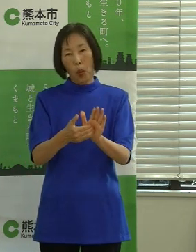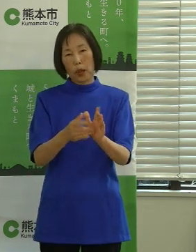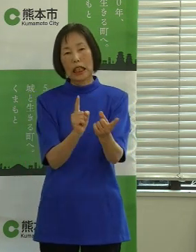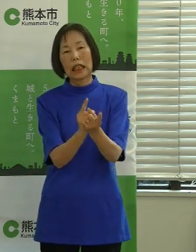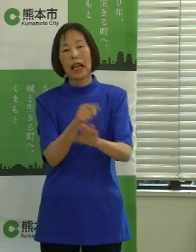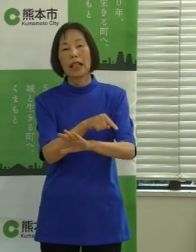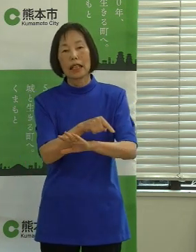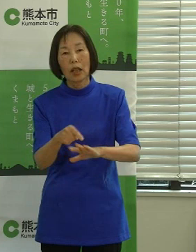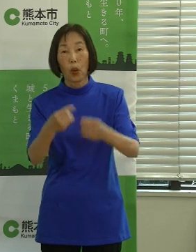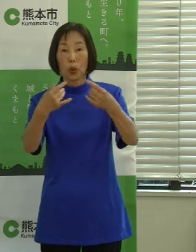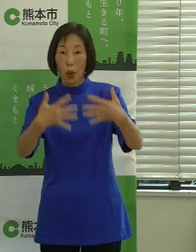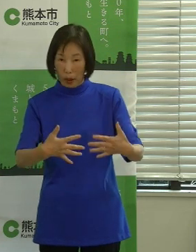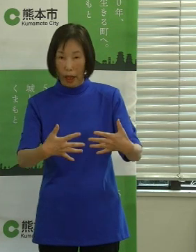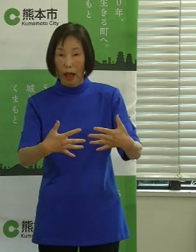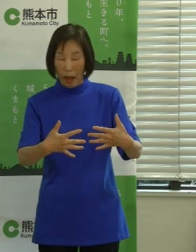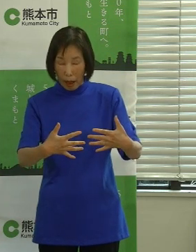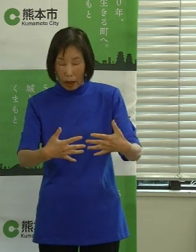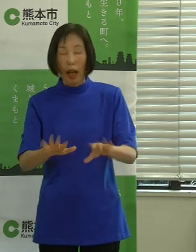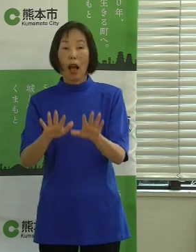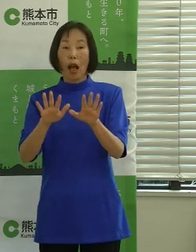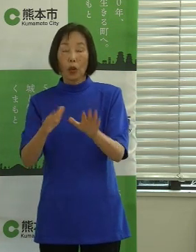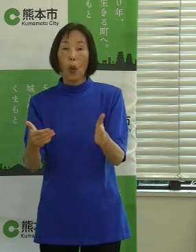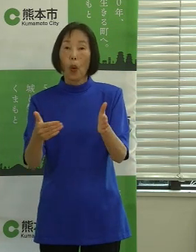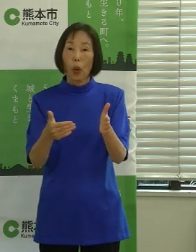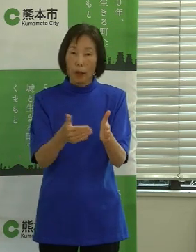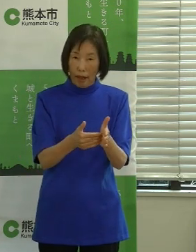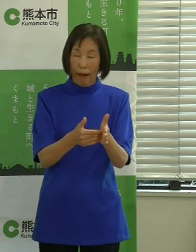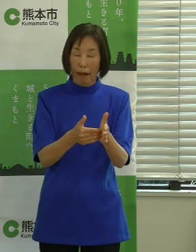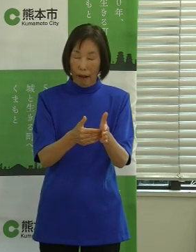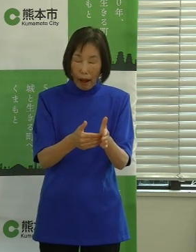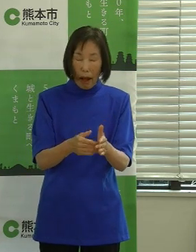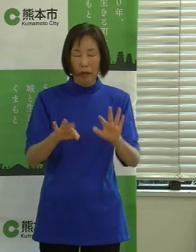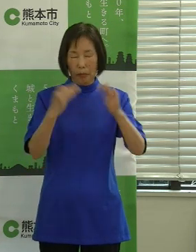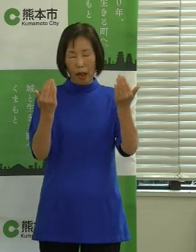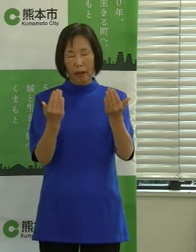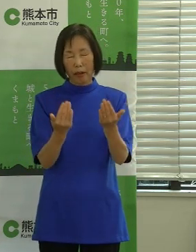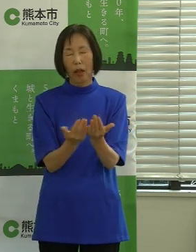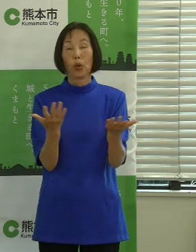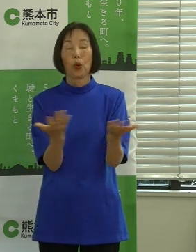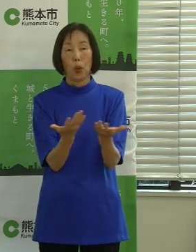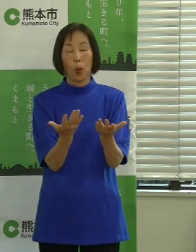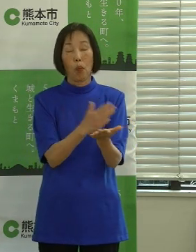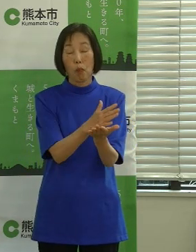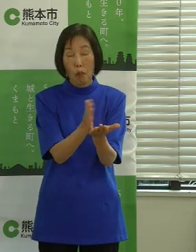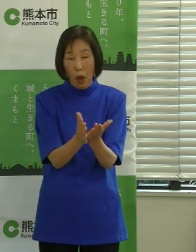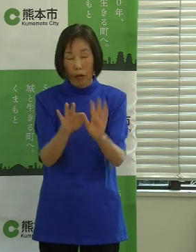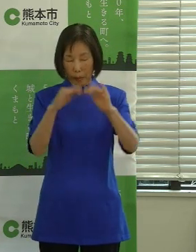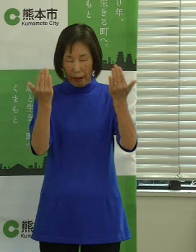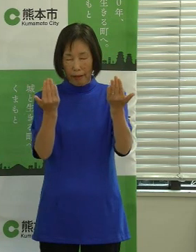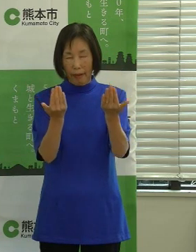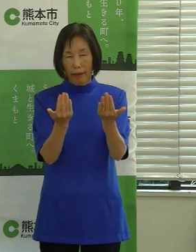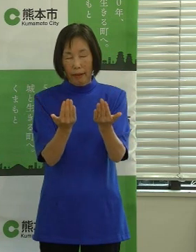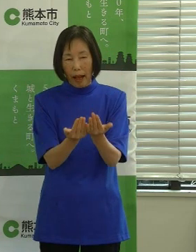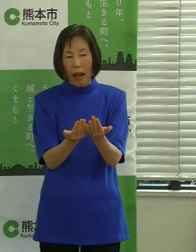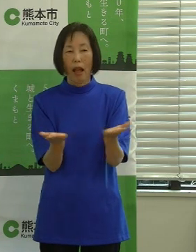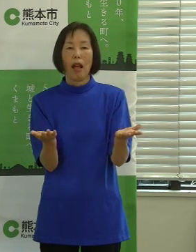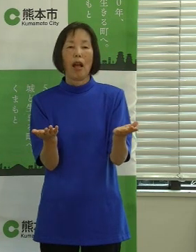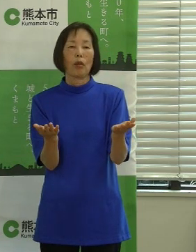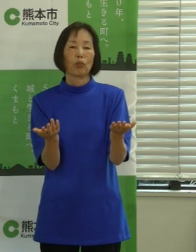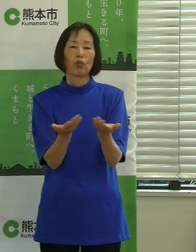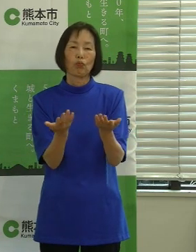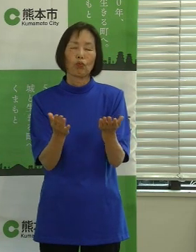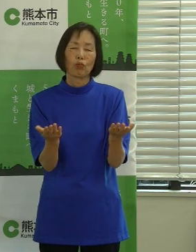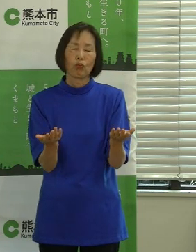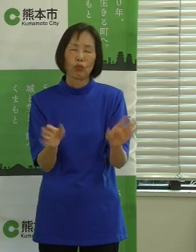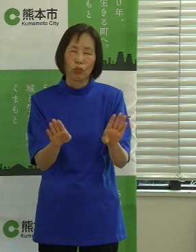ることを条件に本日をもってすべての業種に対して休業要請を終了